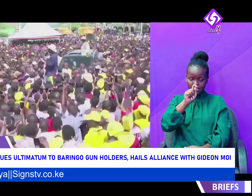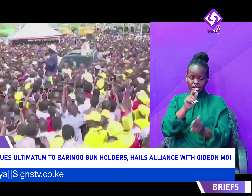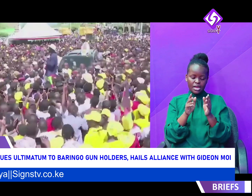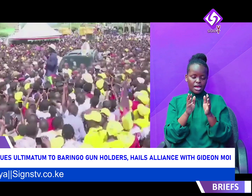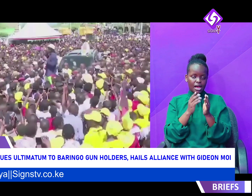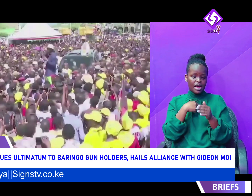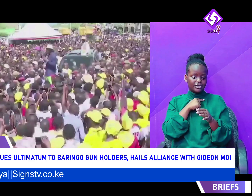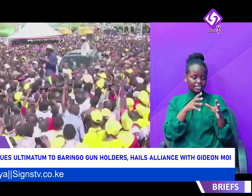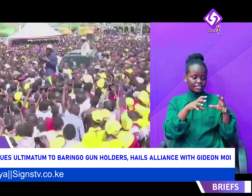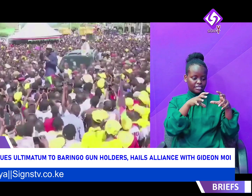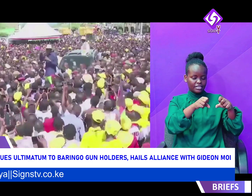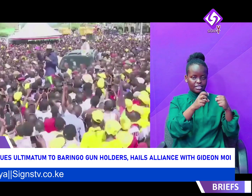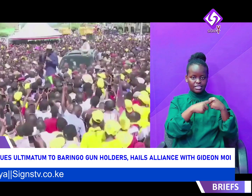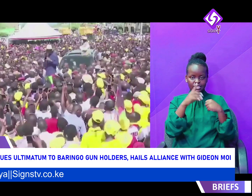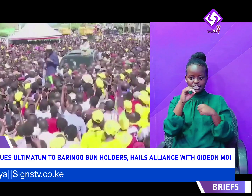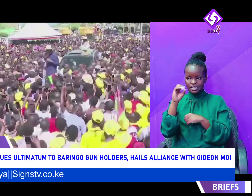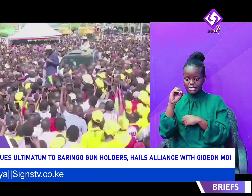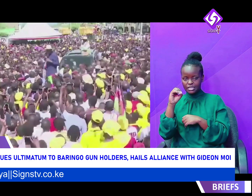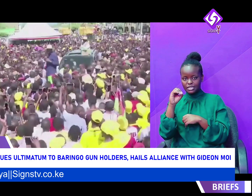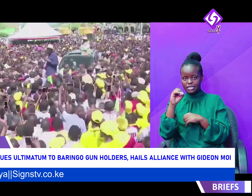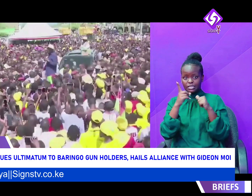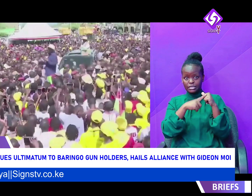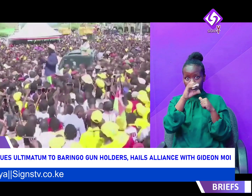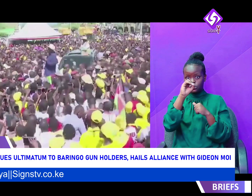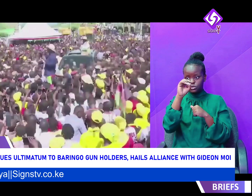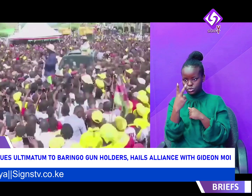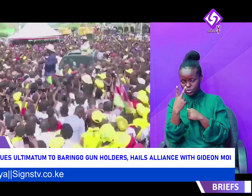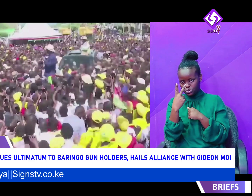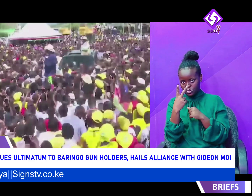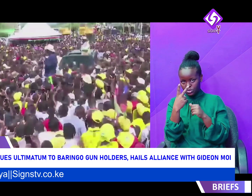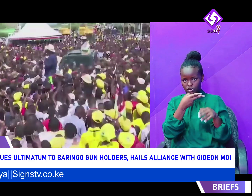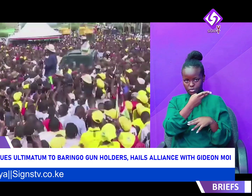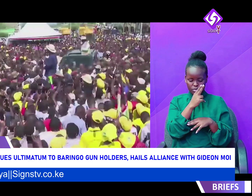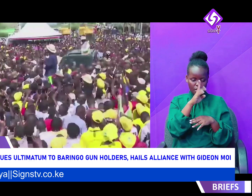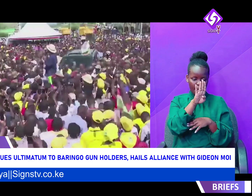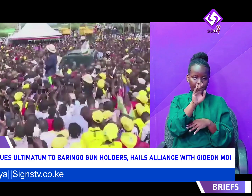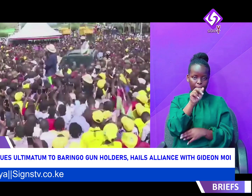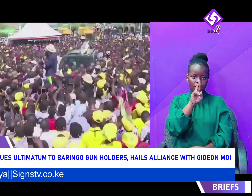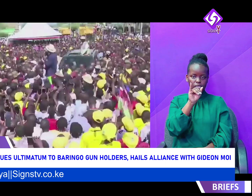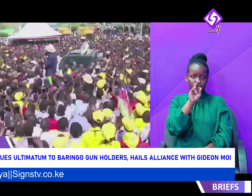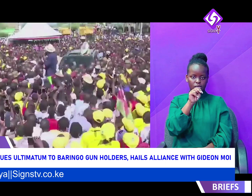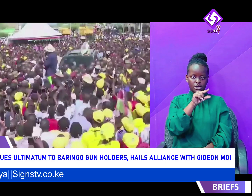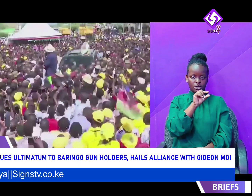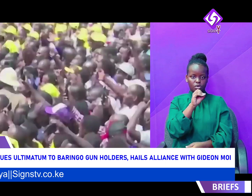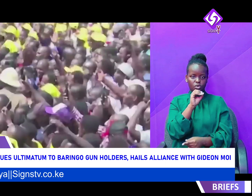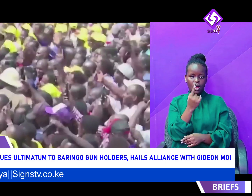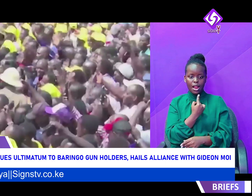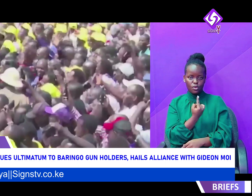bunduki 602, Your Excellency. Kwa Baringo alone tumechukua 170 guns, Your